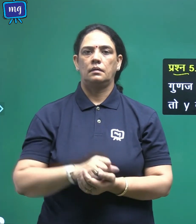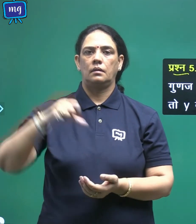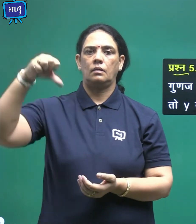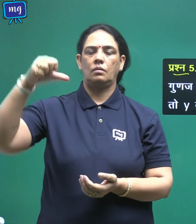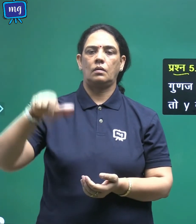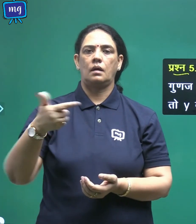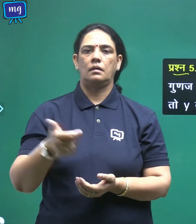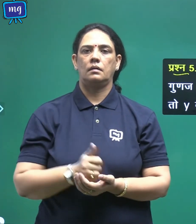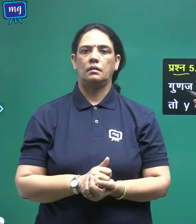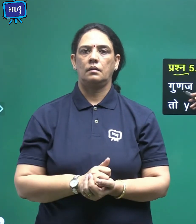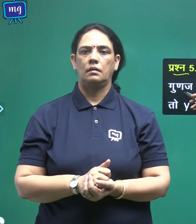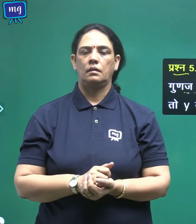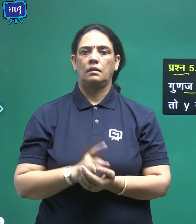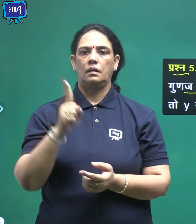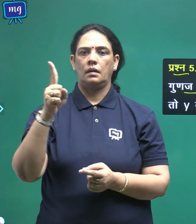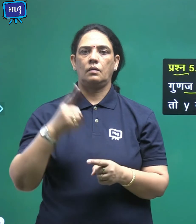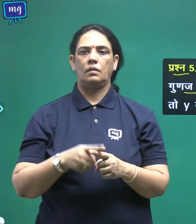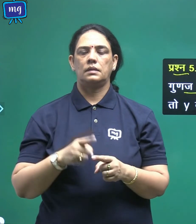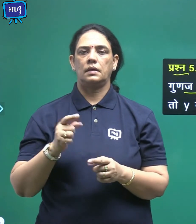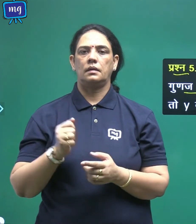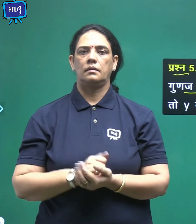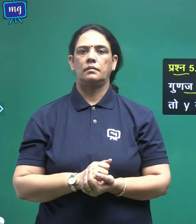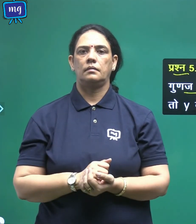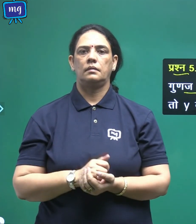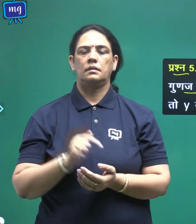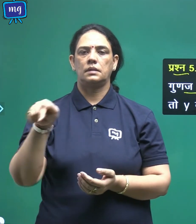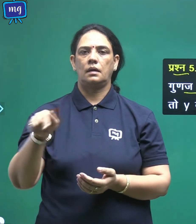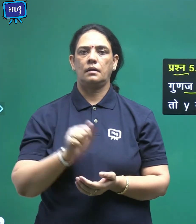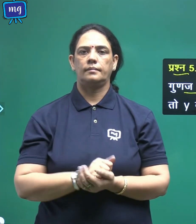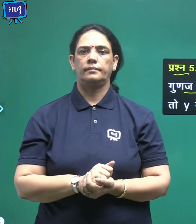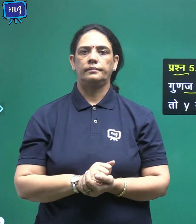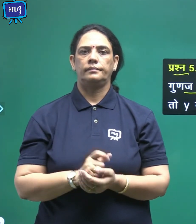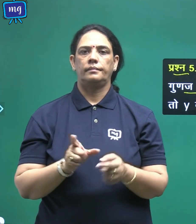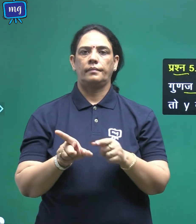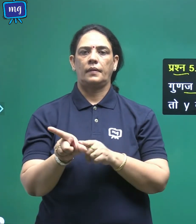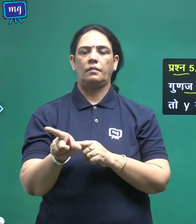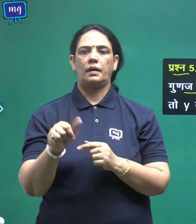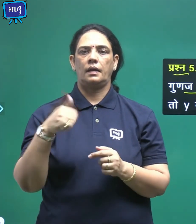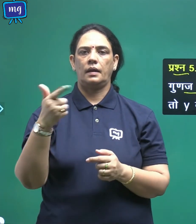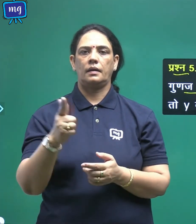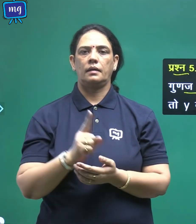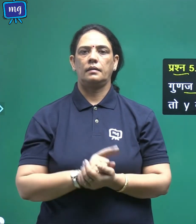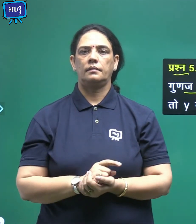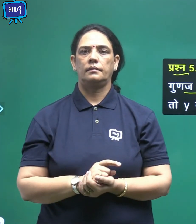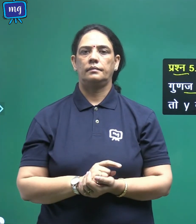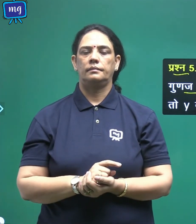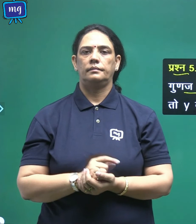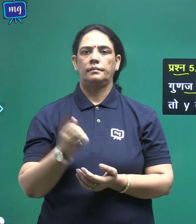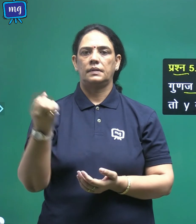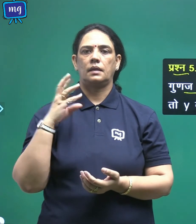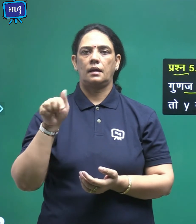का एक गुणज है जहाँ y एक अंक